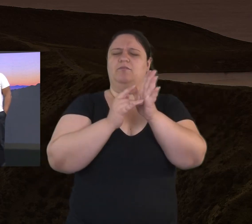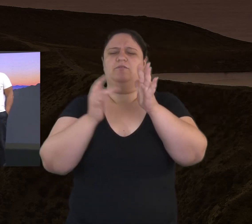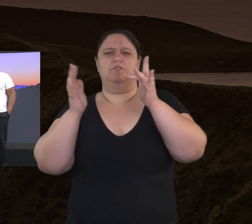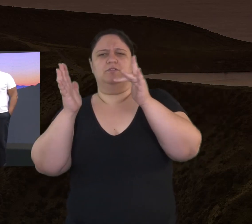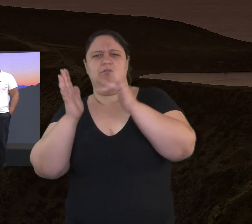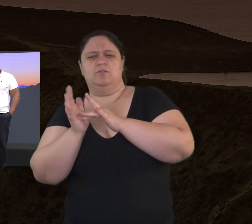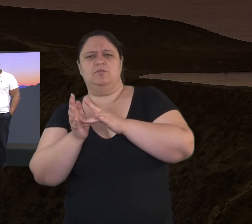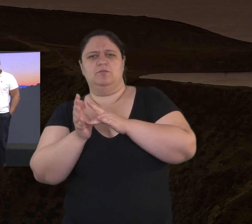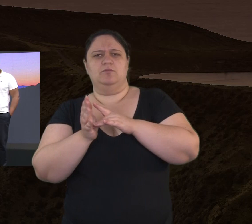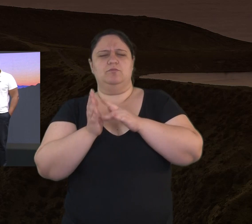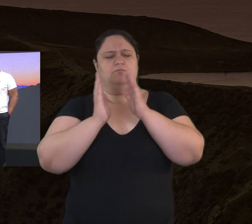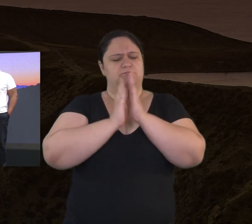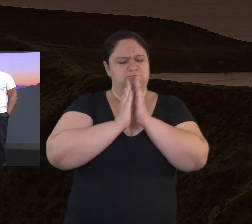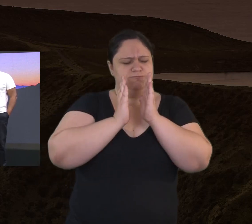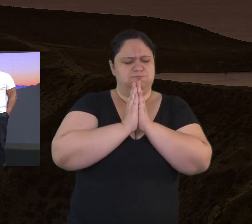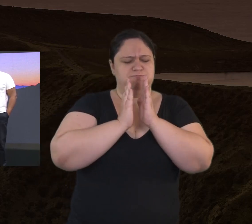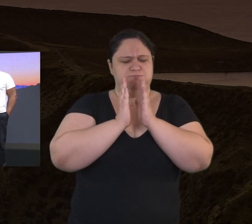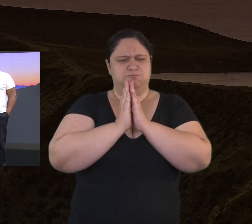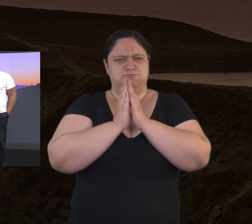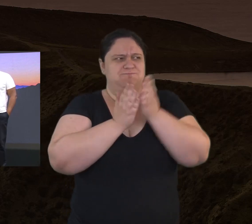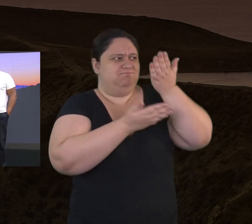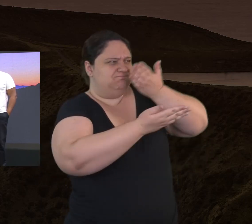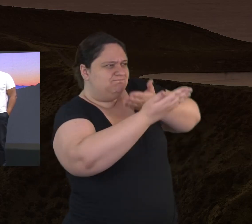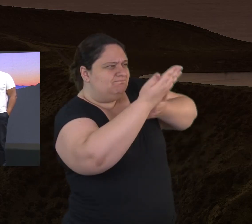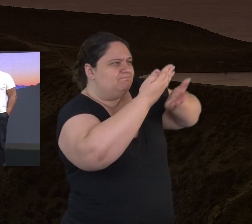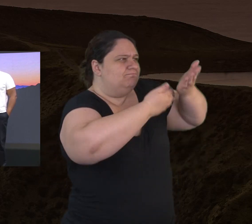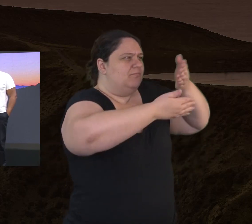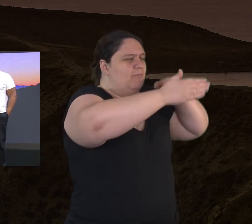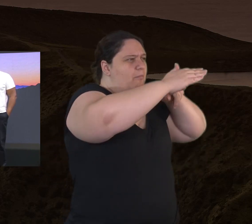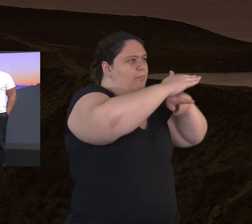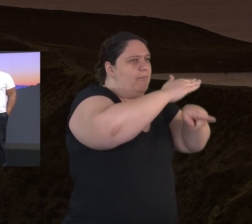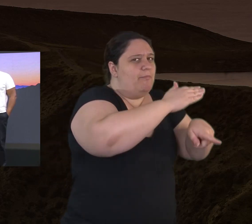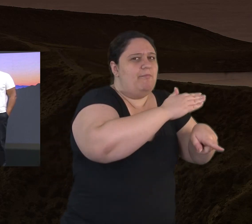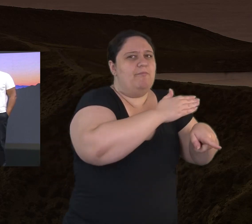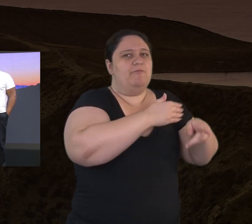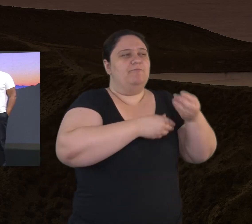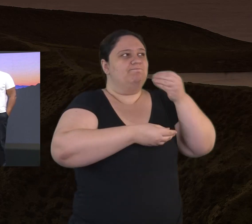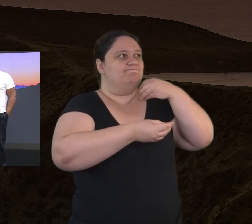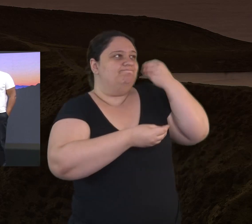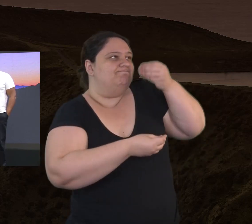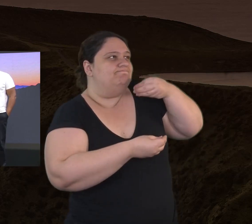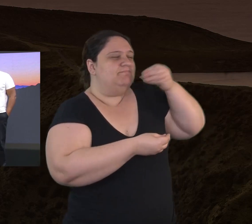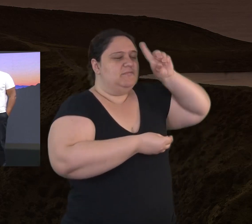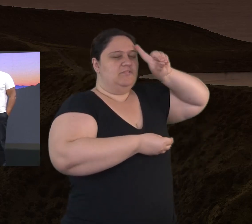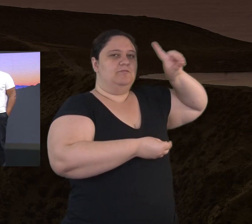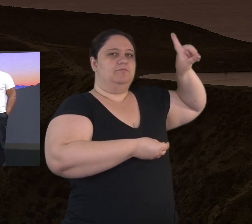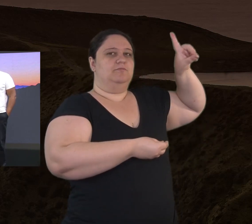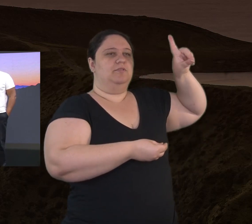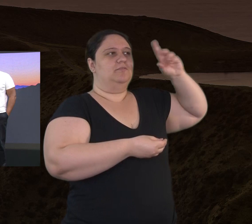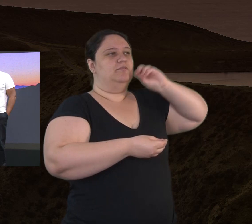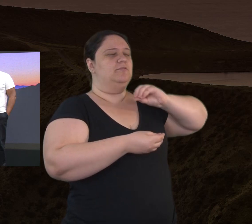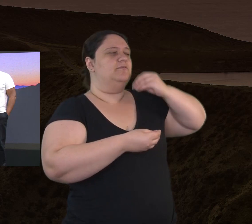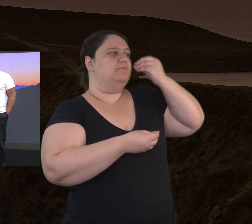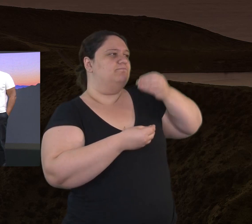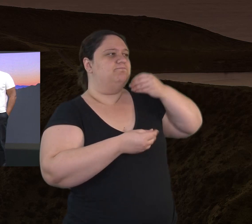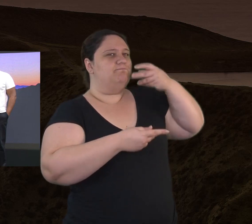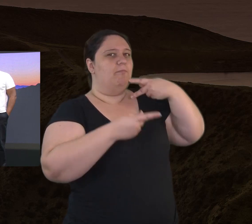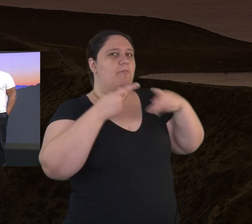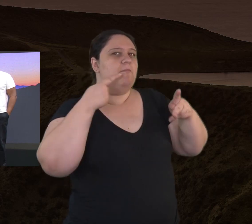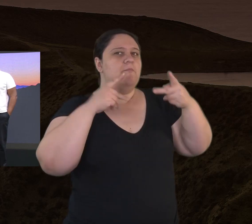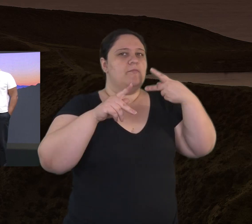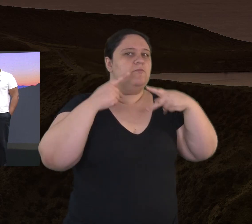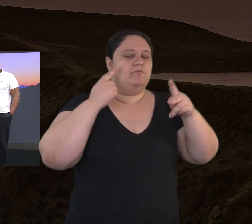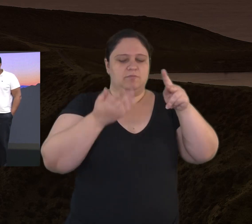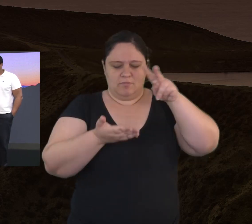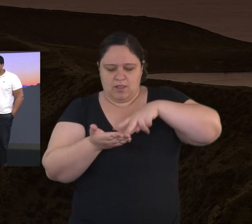da palavra do Senhor, da oração, comunhão com o Senhor, nós estaremos o quê? Desfrutando da palavra profética, palavra